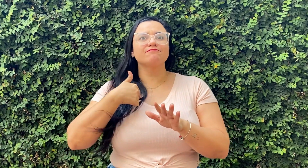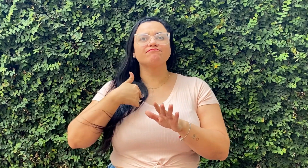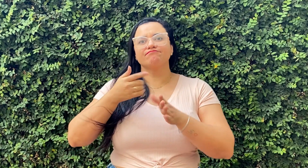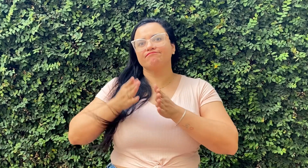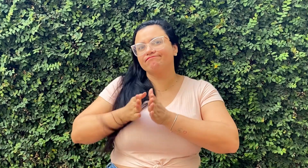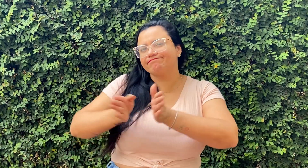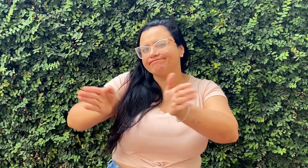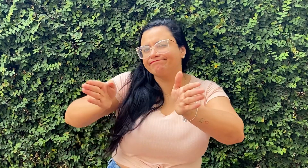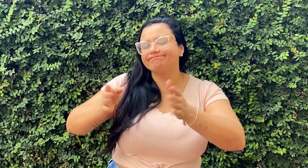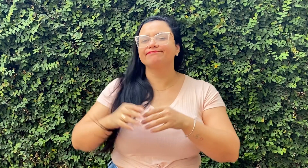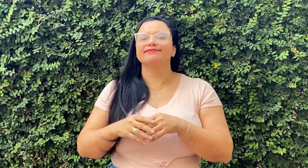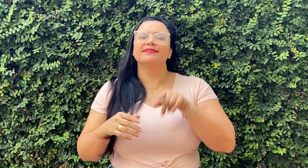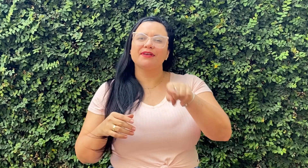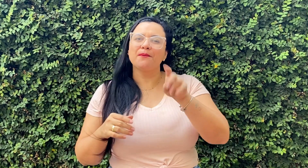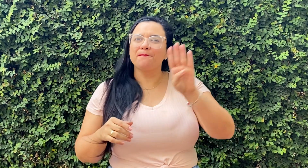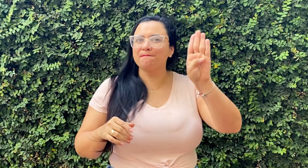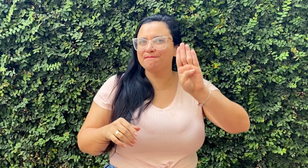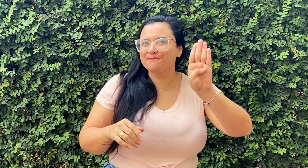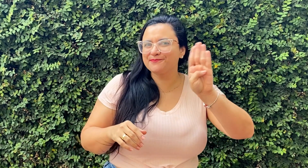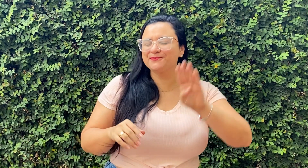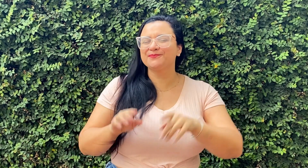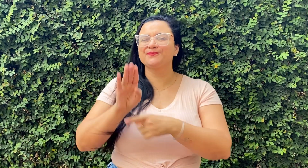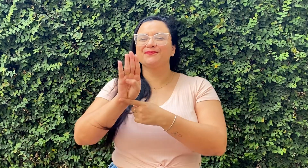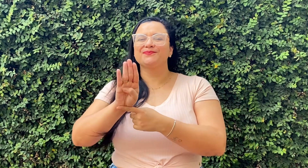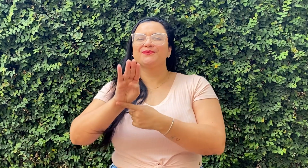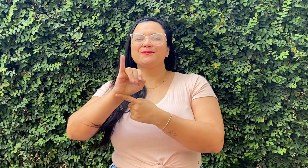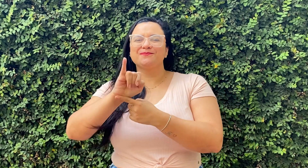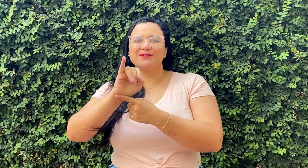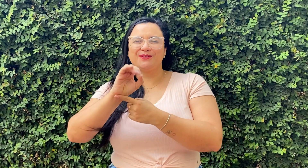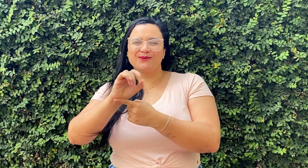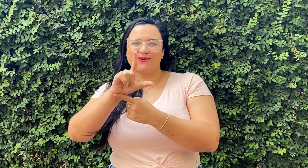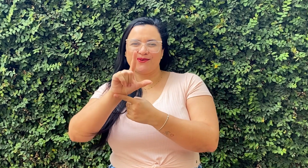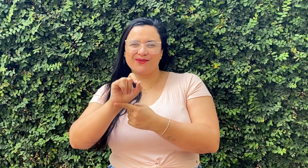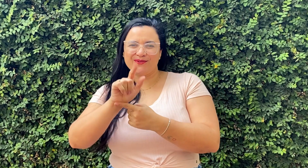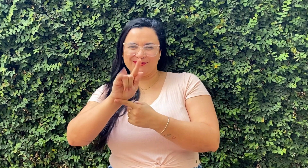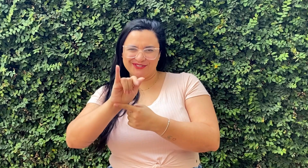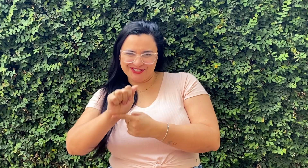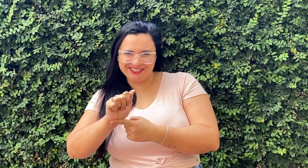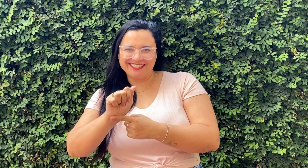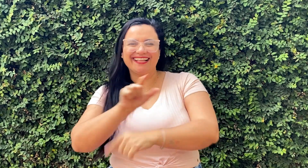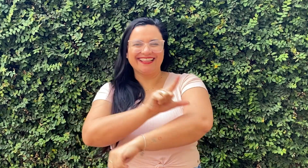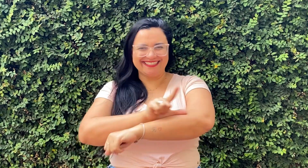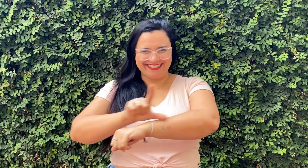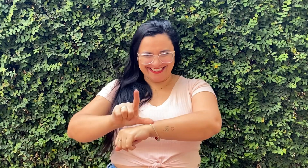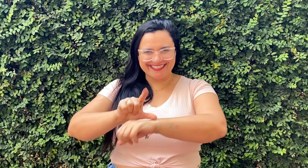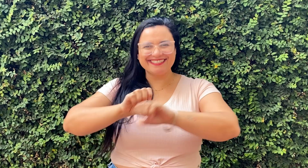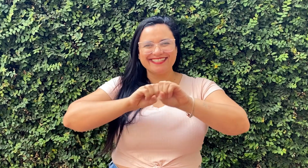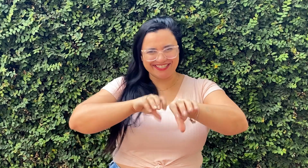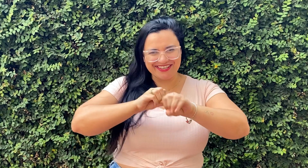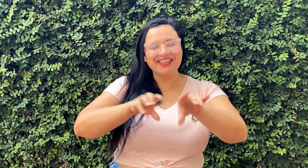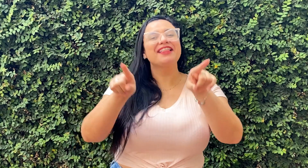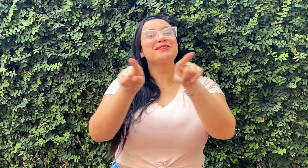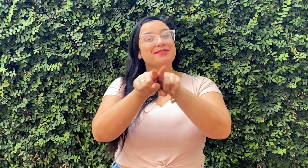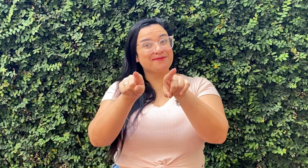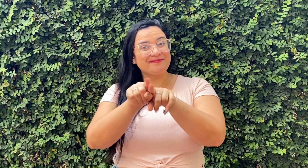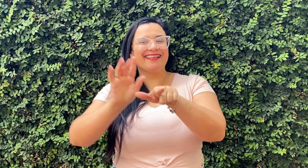na faculdade e cursei, primeiramente, Biologia, licenciatura, e também